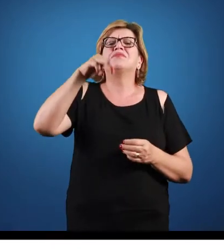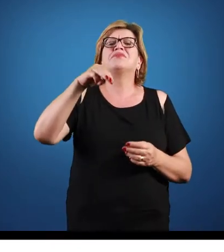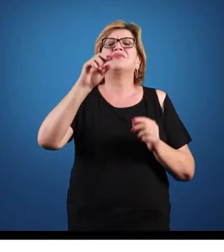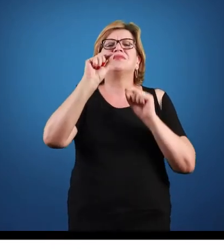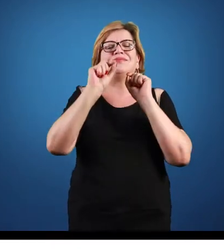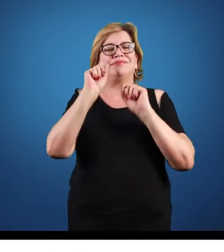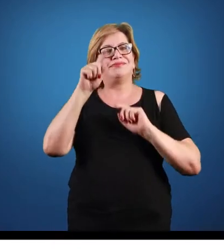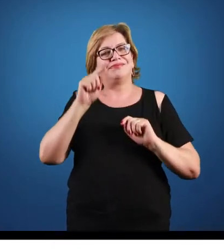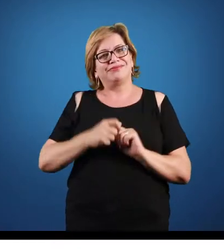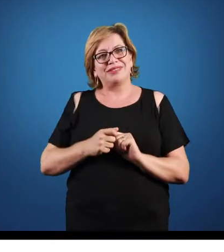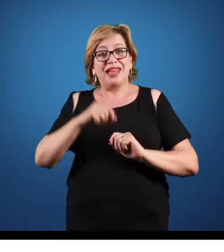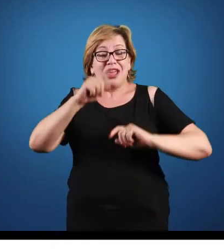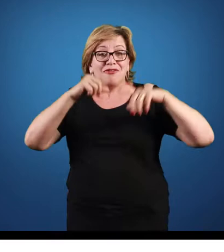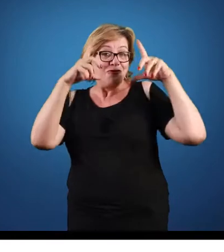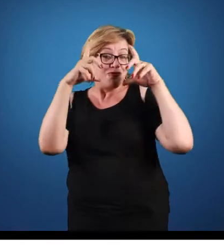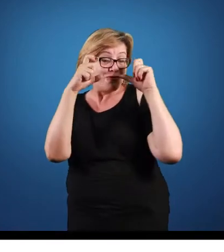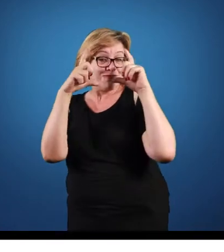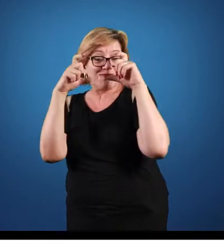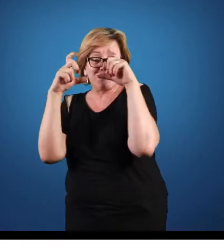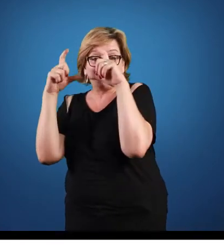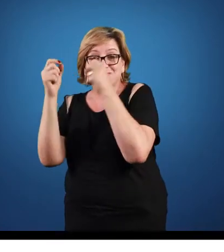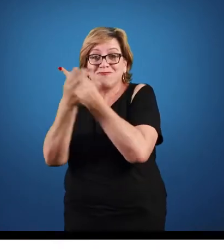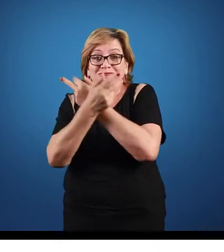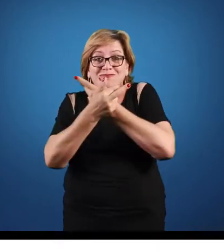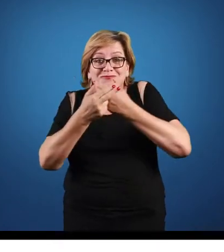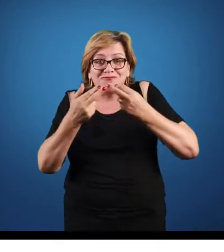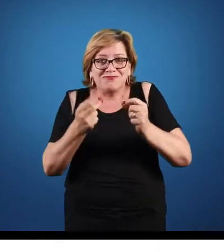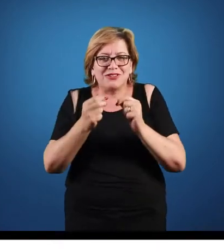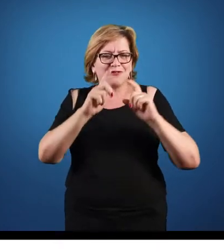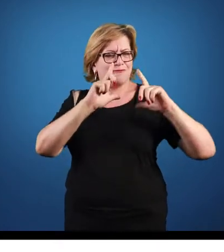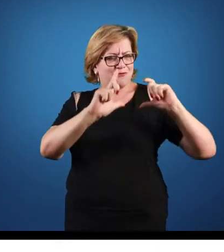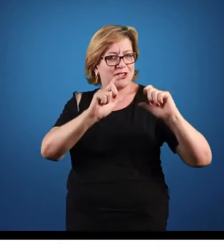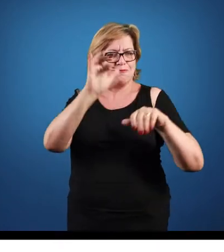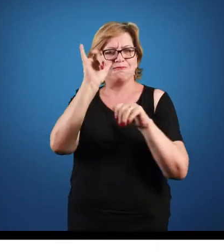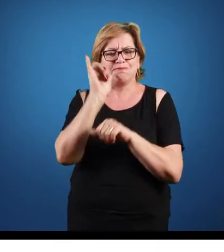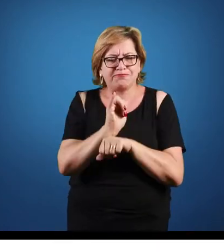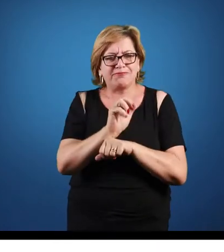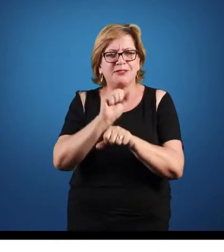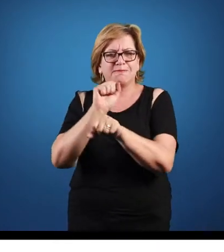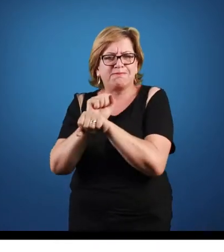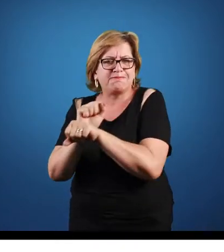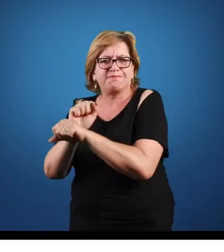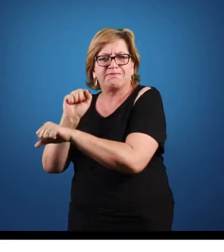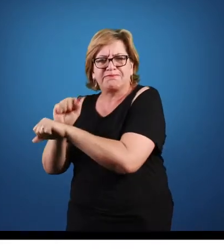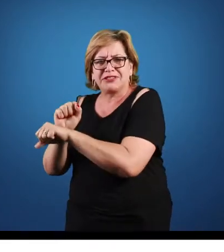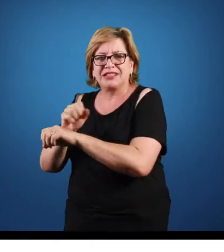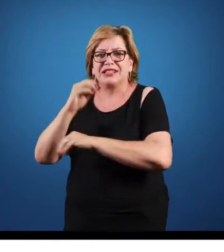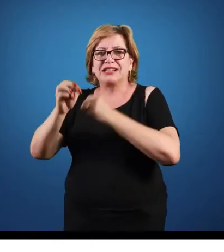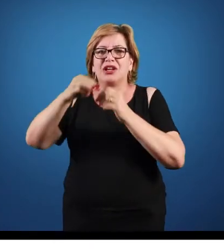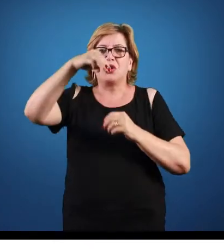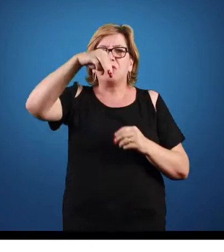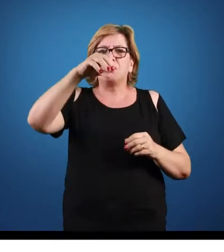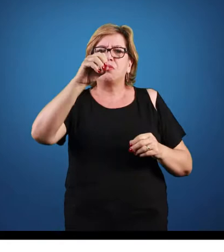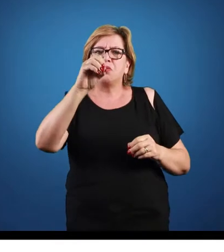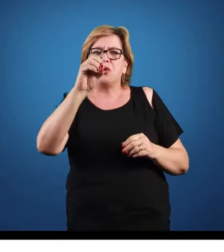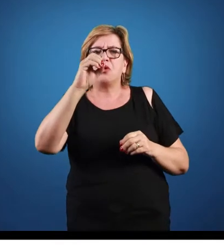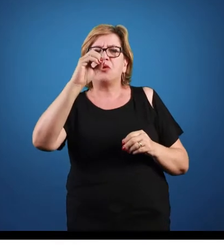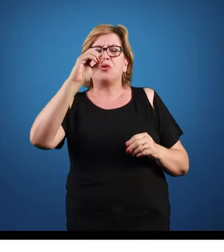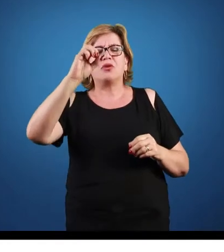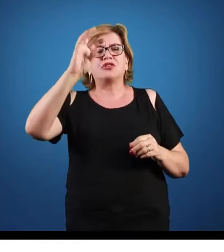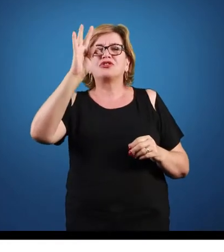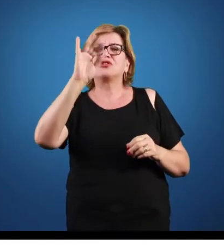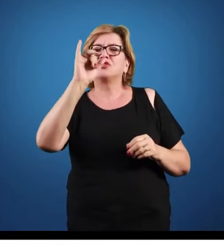é são fotografias que você tiro nas imagens paradas porque stop stop de parar e motion de movimento você vai dar